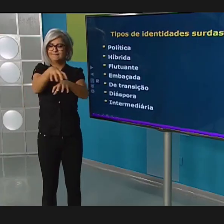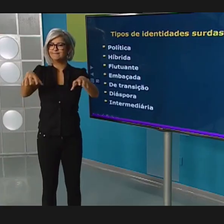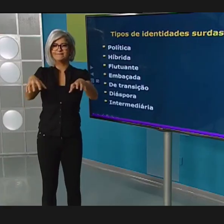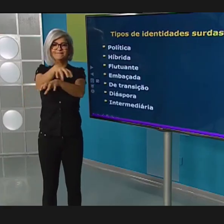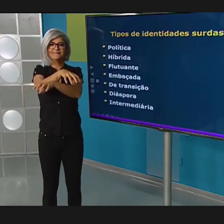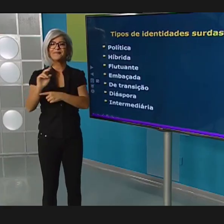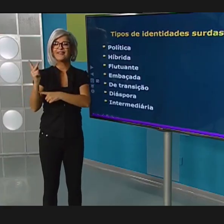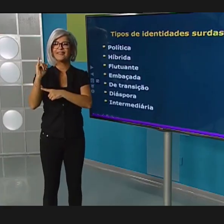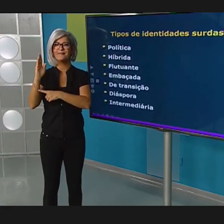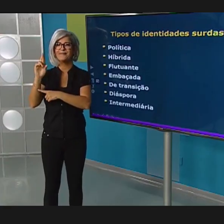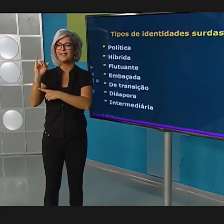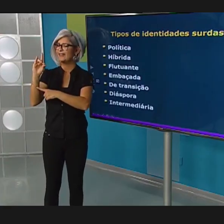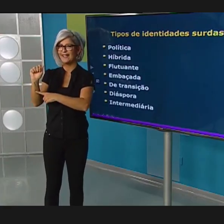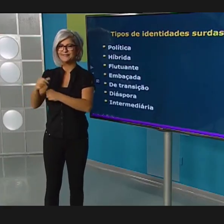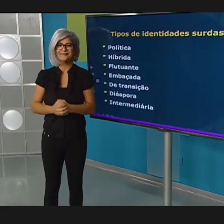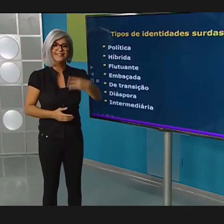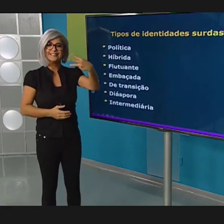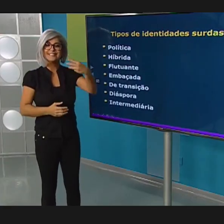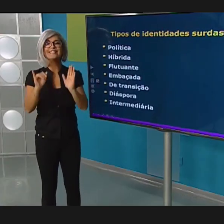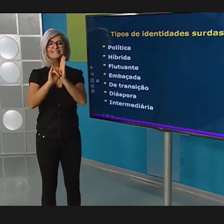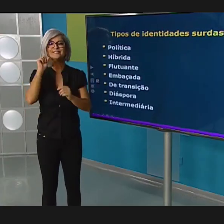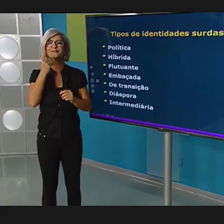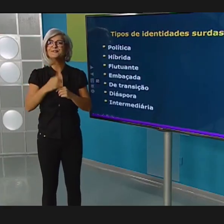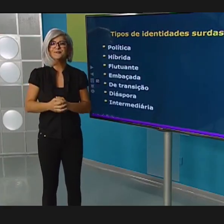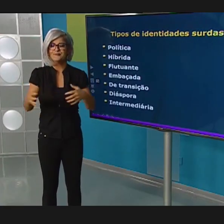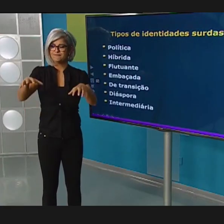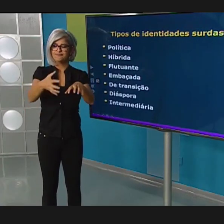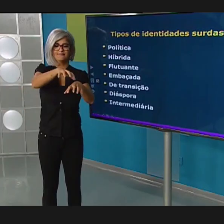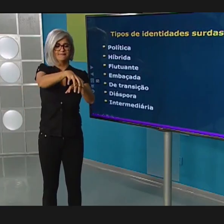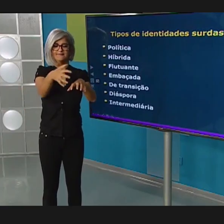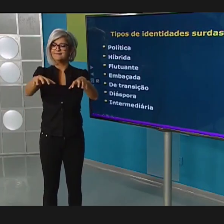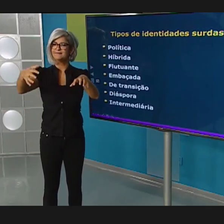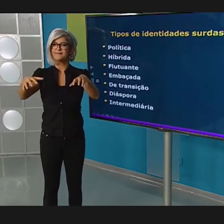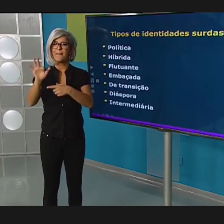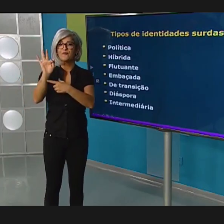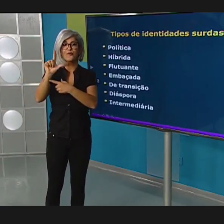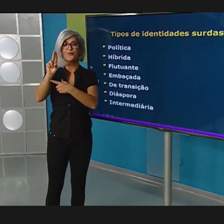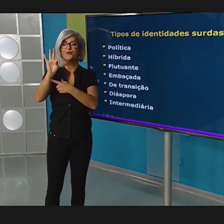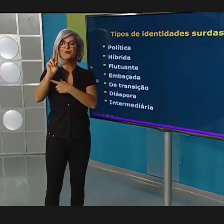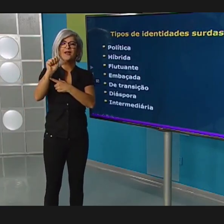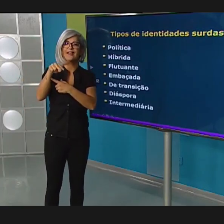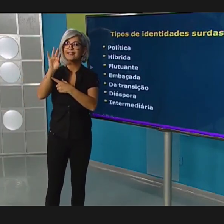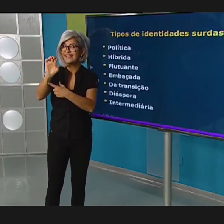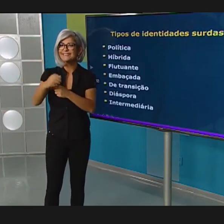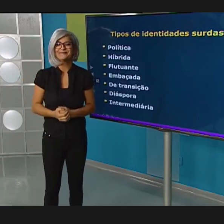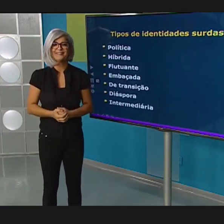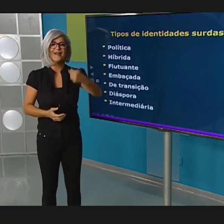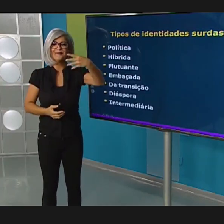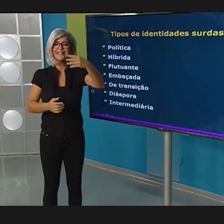híbrida. Híbrida, segunda identidade surda. A terceira identidade surda é a flutuante. Flutuante. A terceira. A